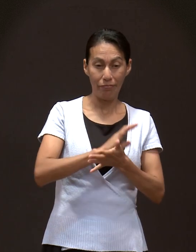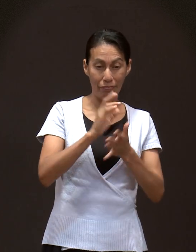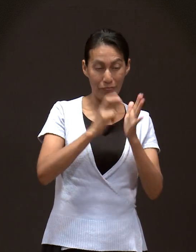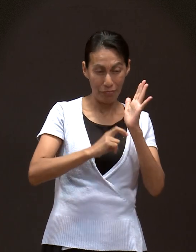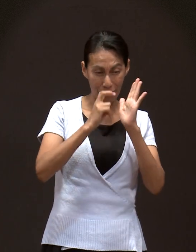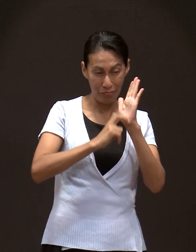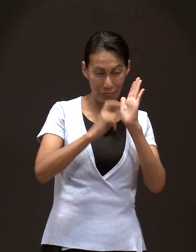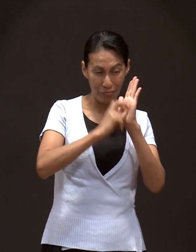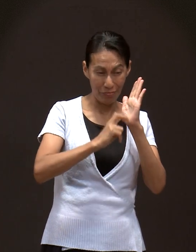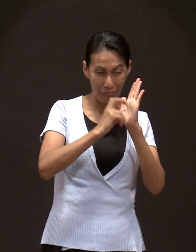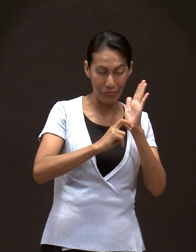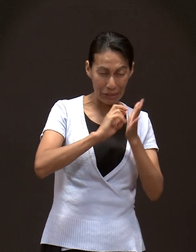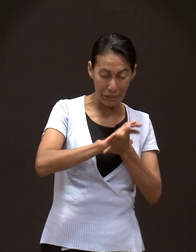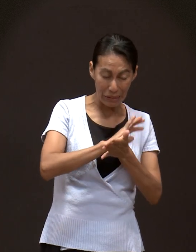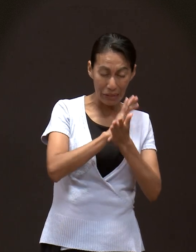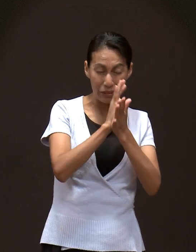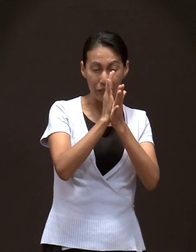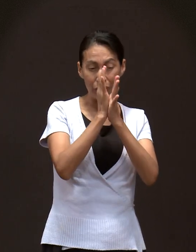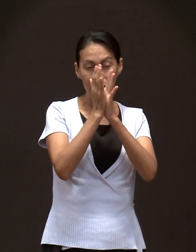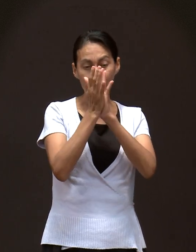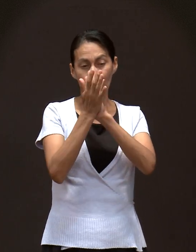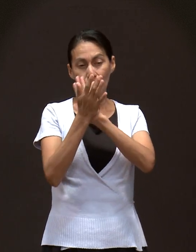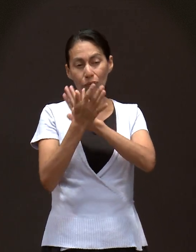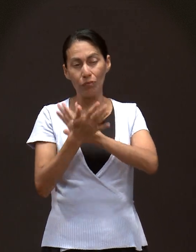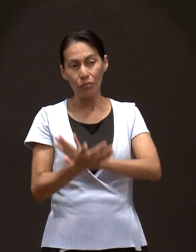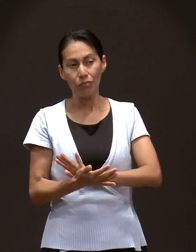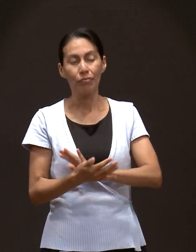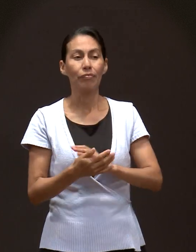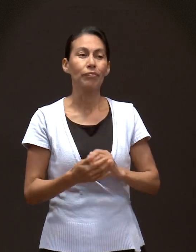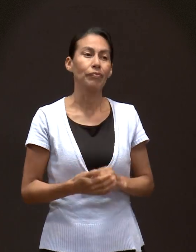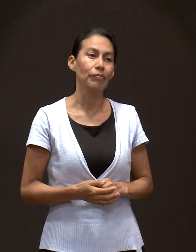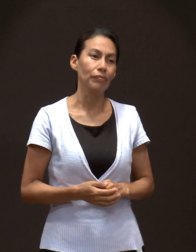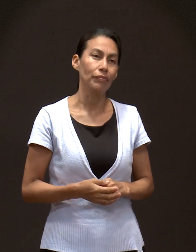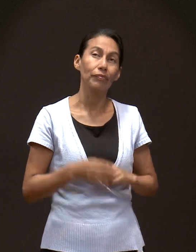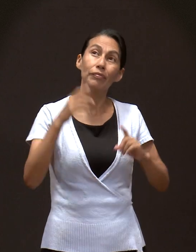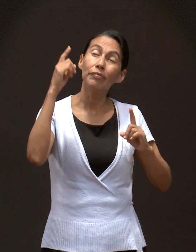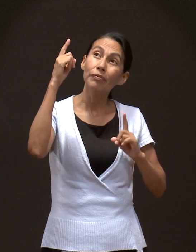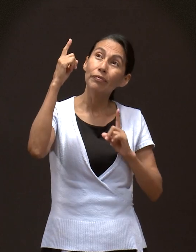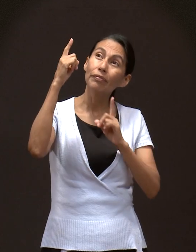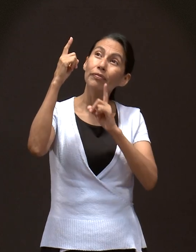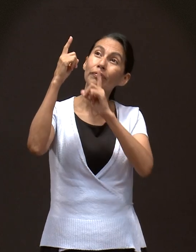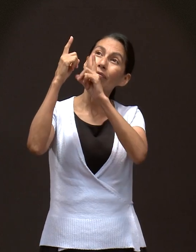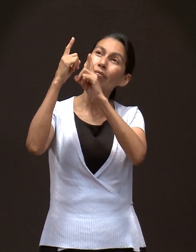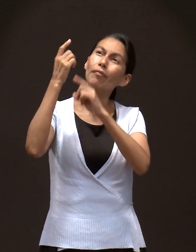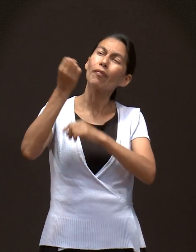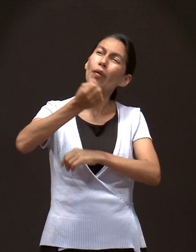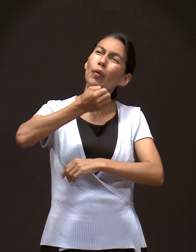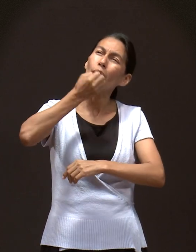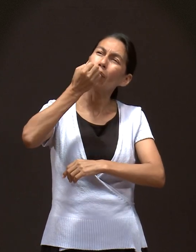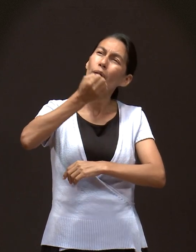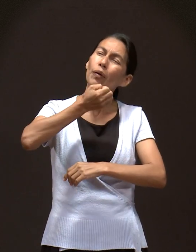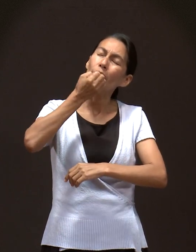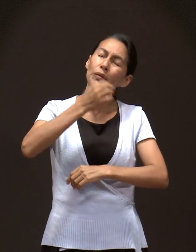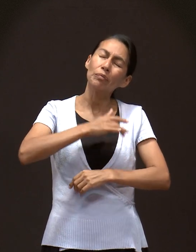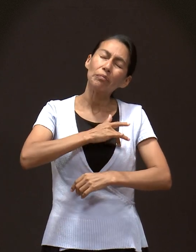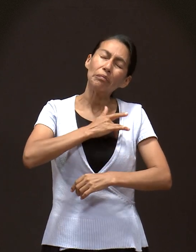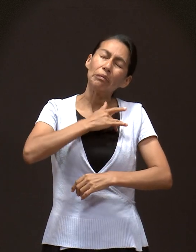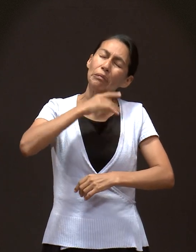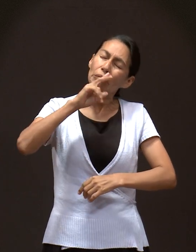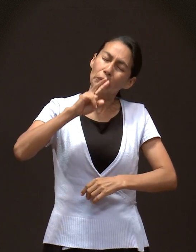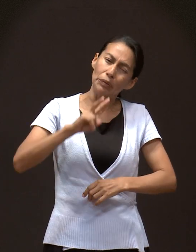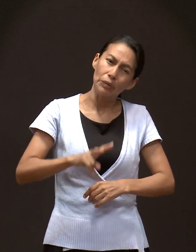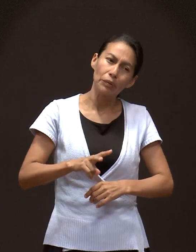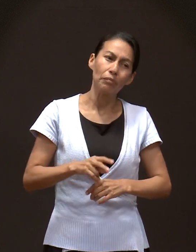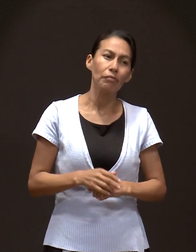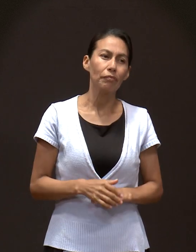forja el carácter y ese deseo de una persona para poder acercarse a Dios en oración de una